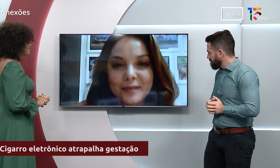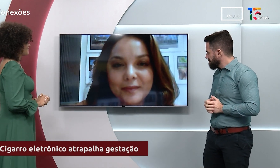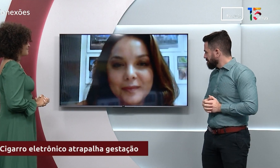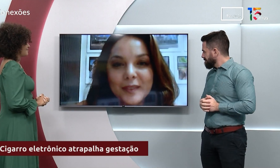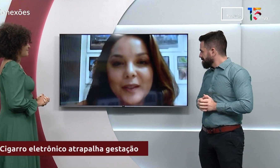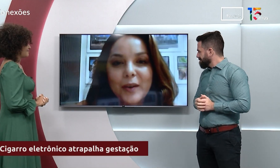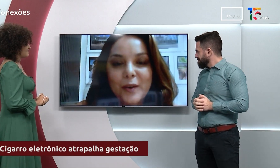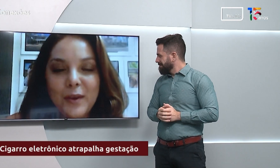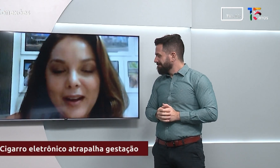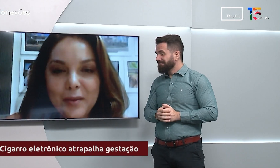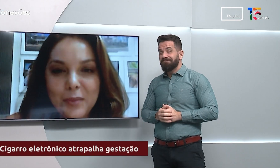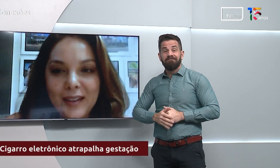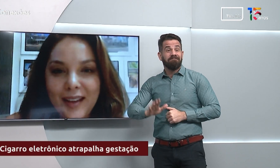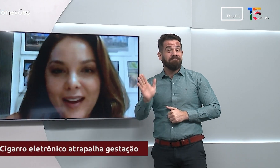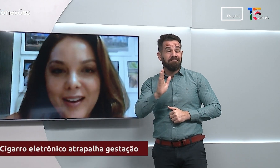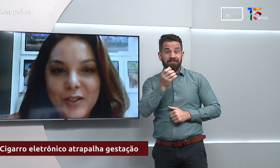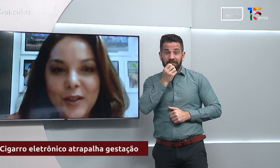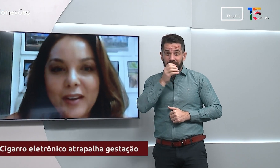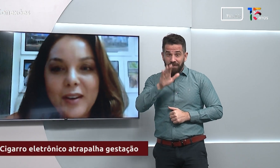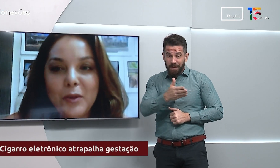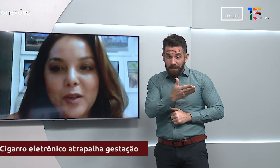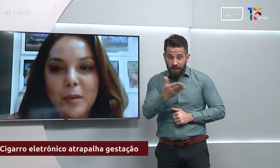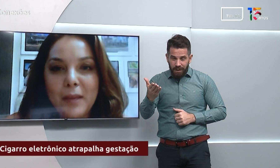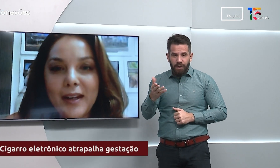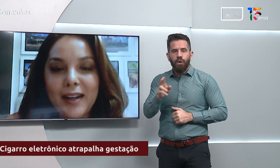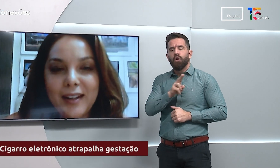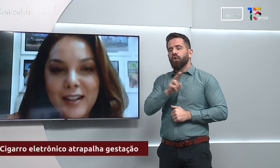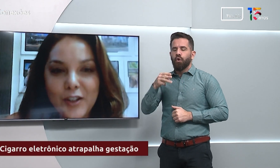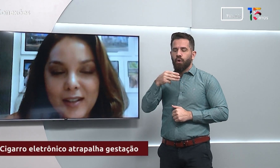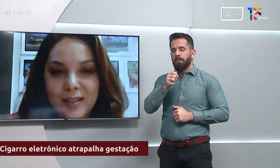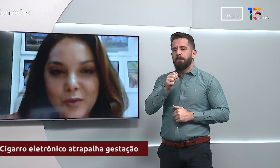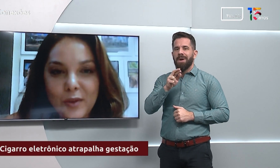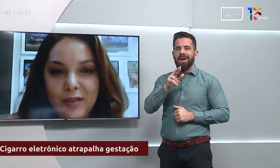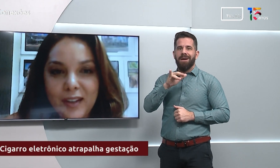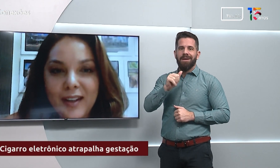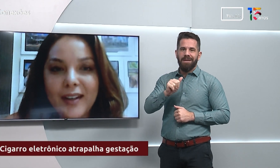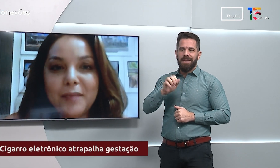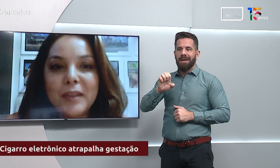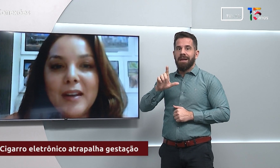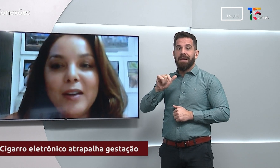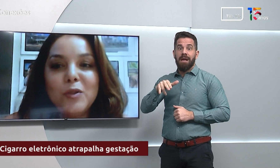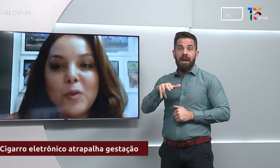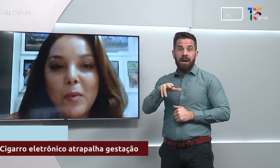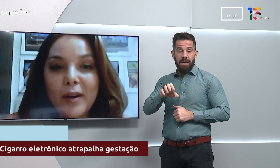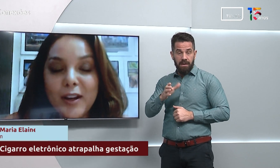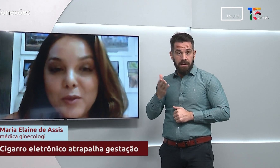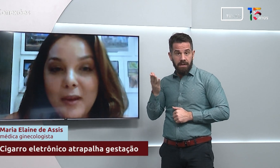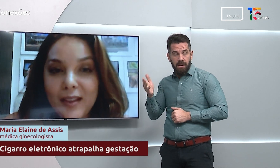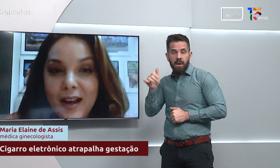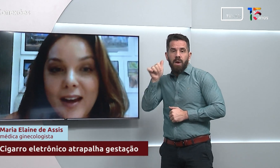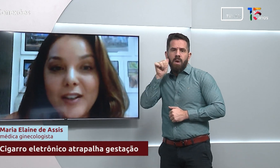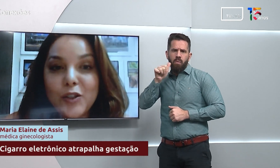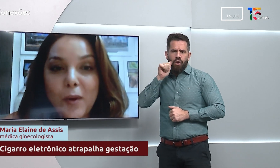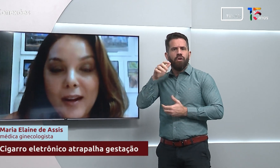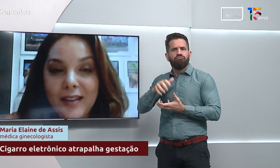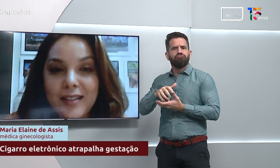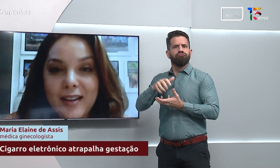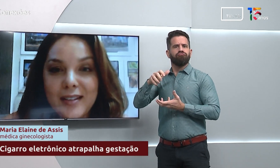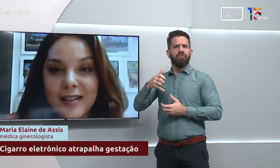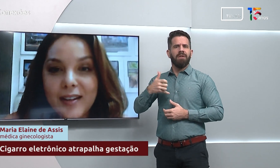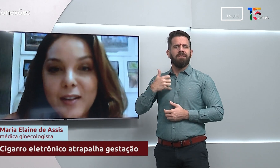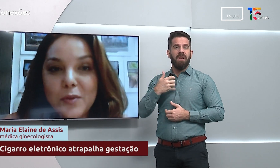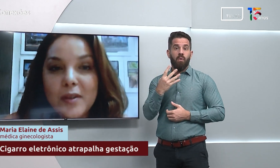fato, pensando em nosso público cego e de baixa visão, eu vou pedir que você faça a sua descrição física, de forma bem rápida, objetiva, por